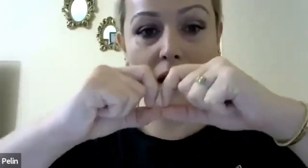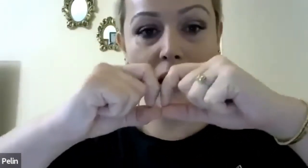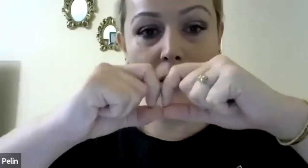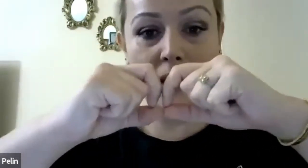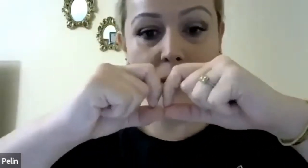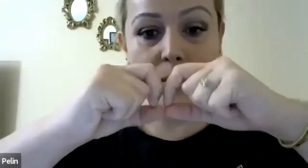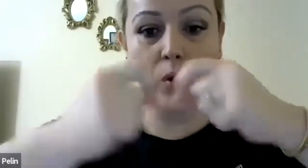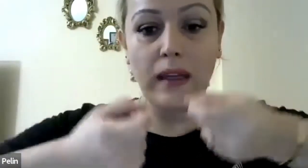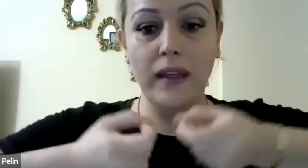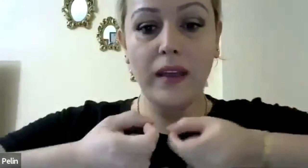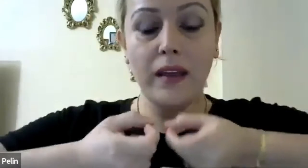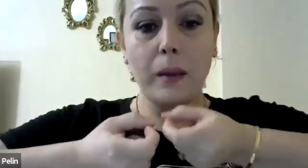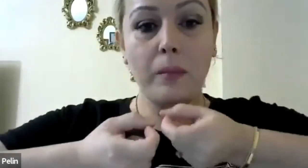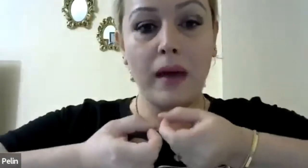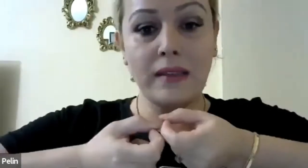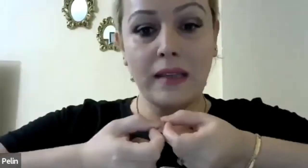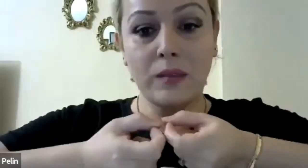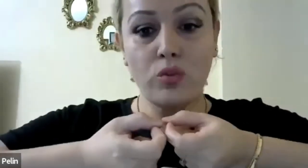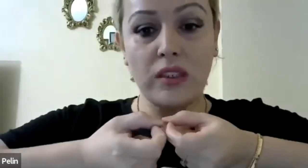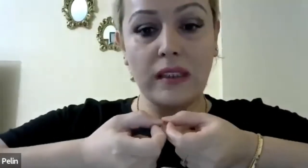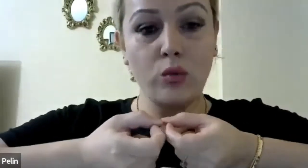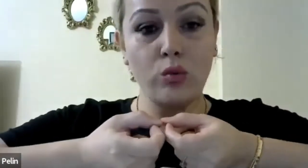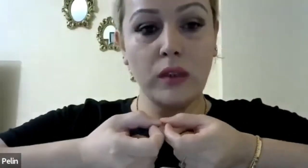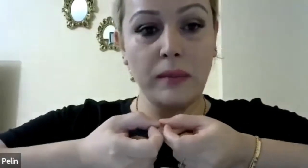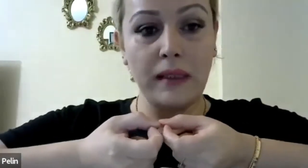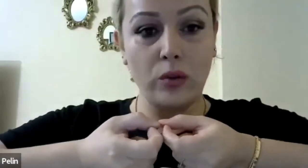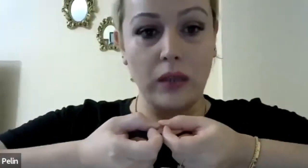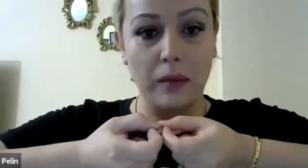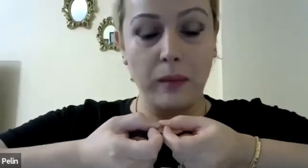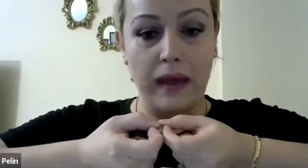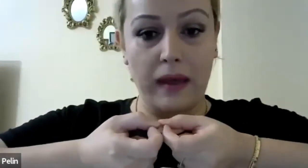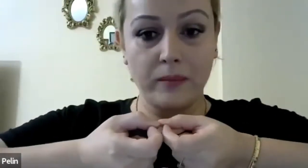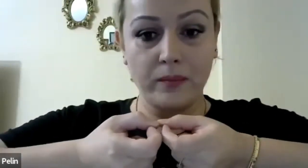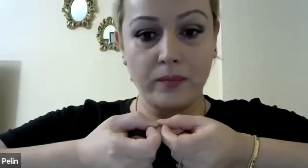engeller B'yi böyle, bazen ise bu şekilde kullanabiliyorlar. B.